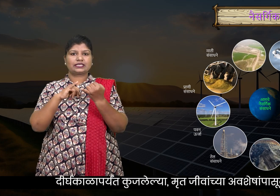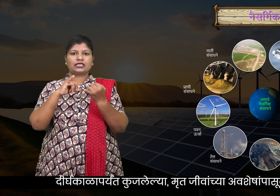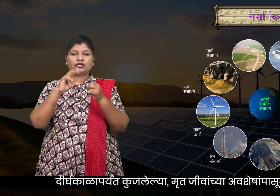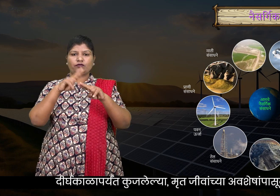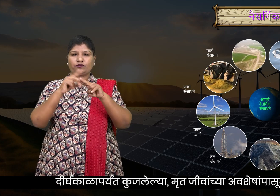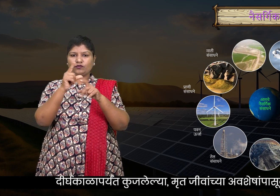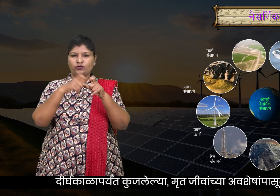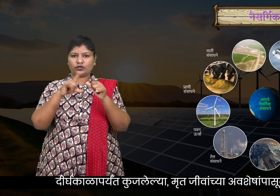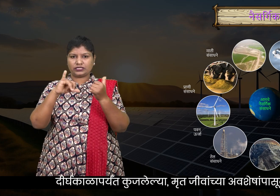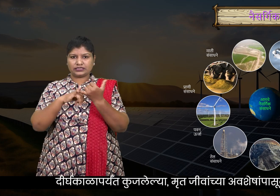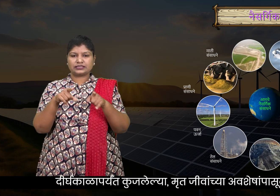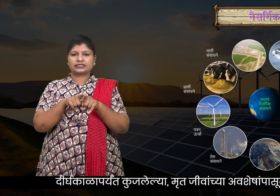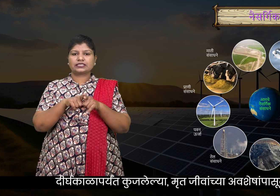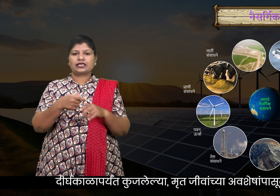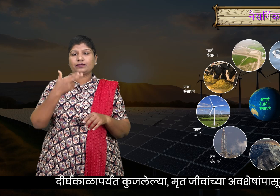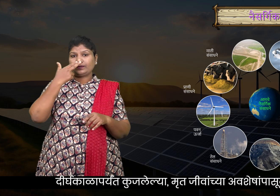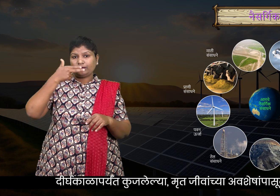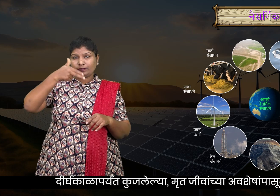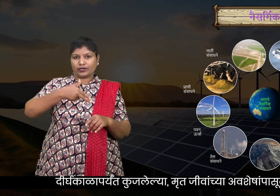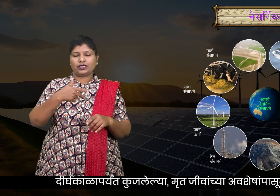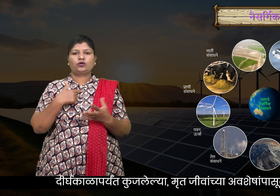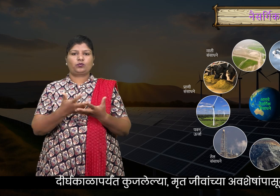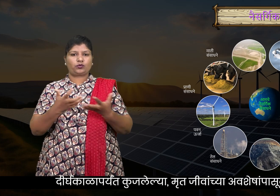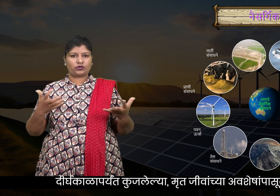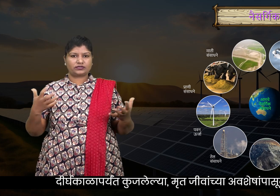मृतजीवांच्या अवशेषापासून प्राप्त होतात.